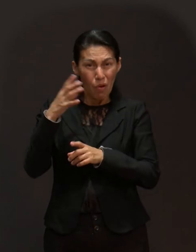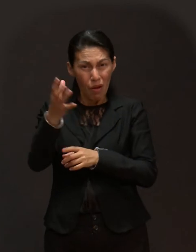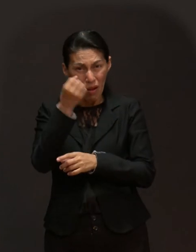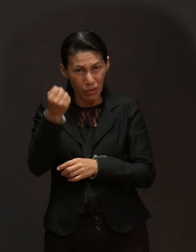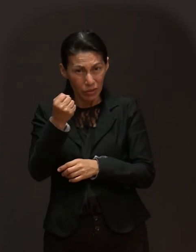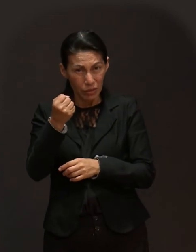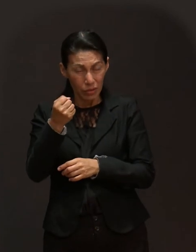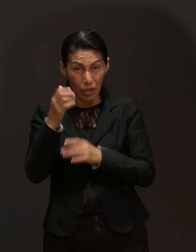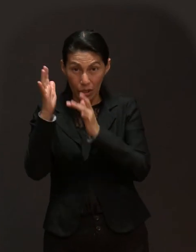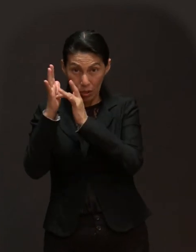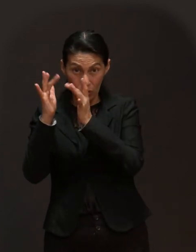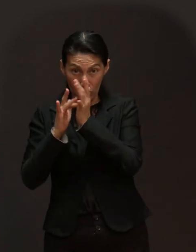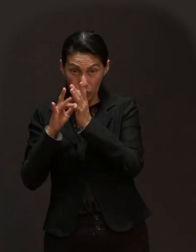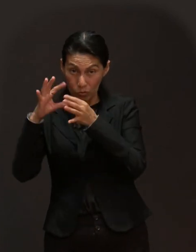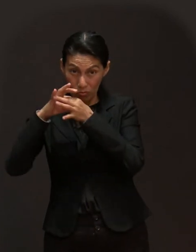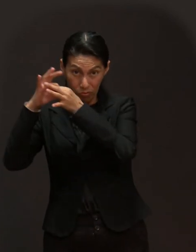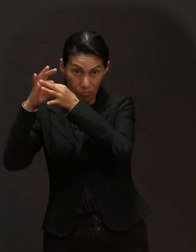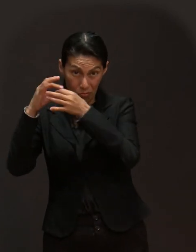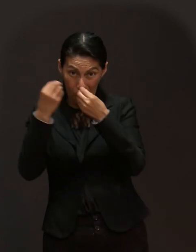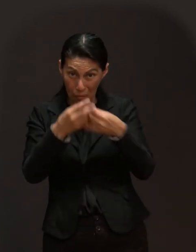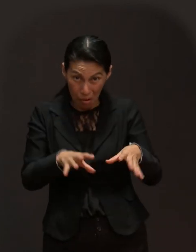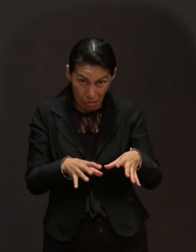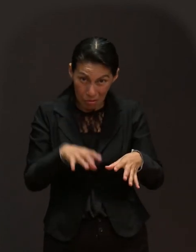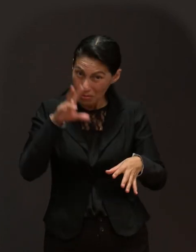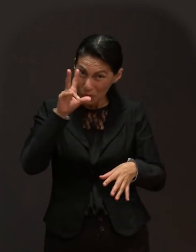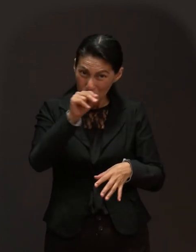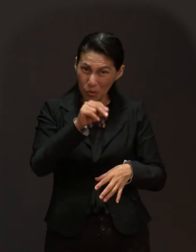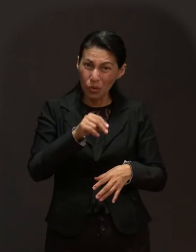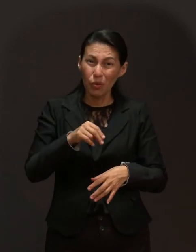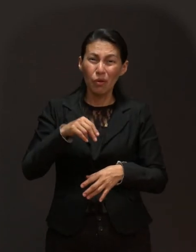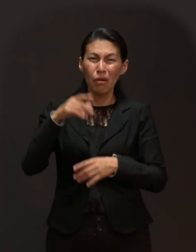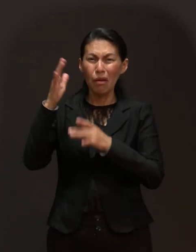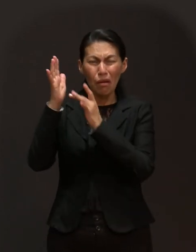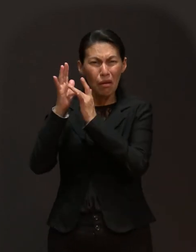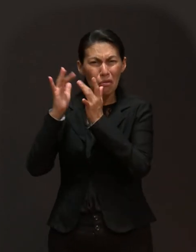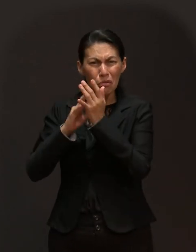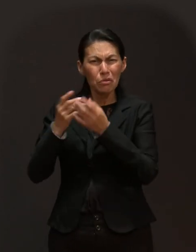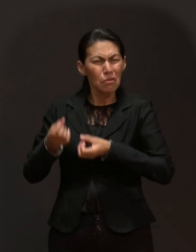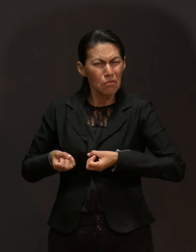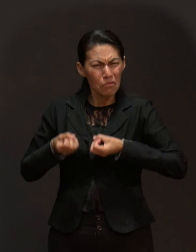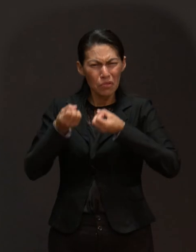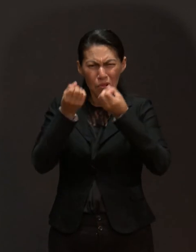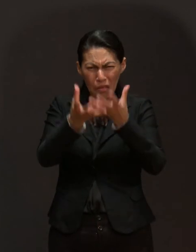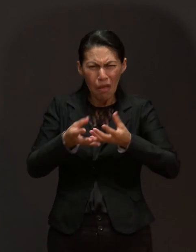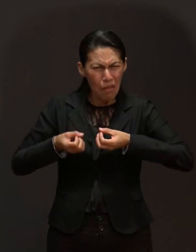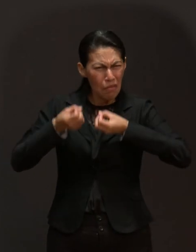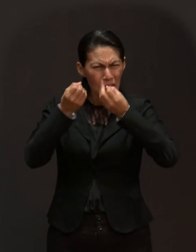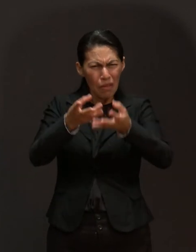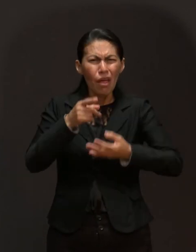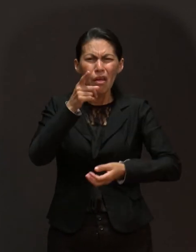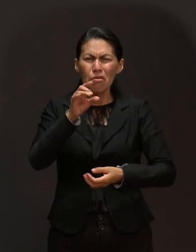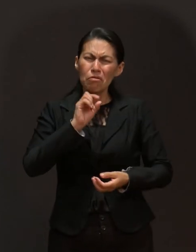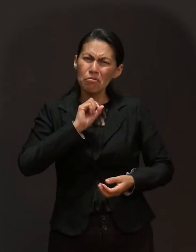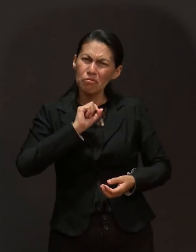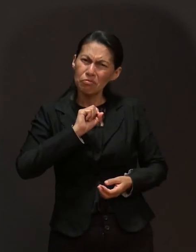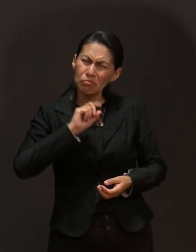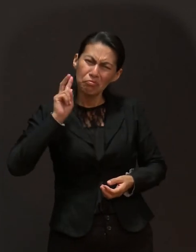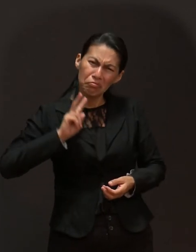Jesús nunca se pierde se gana Él me dio más que la especialidad me dio la subespecialidad